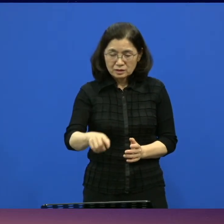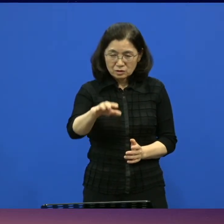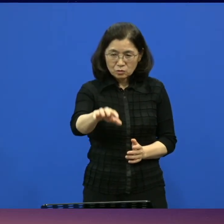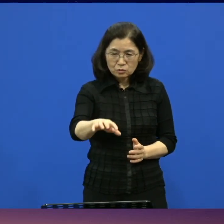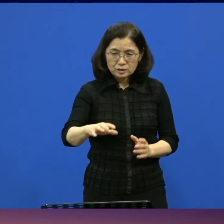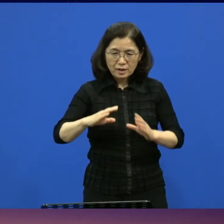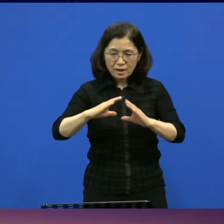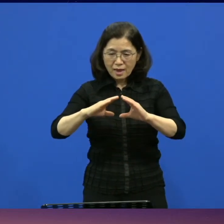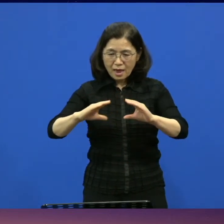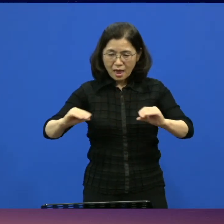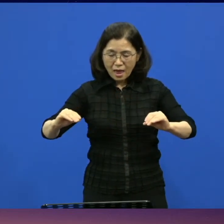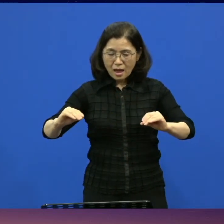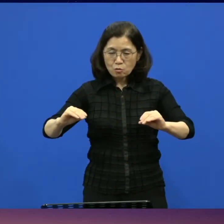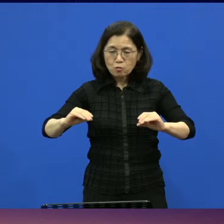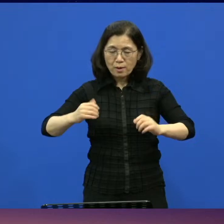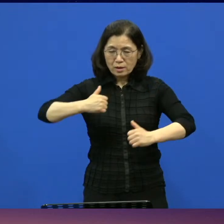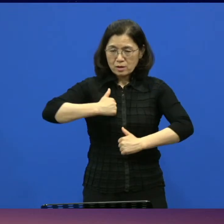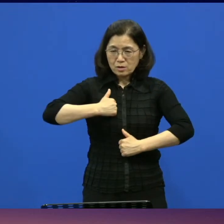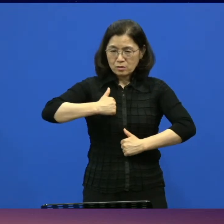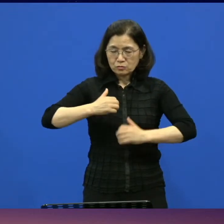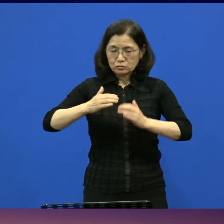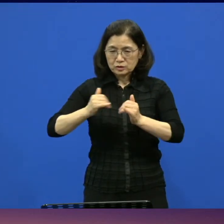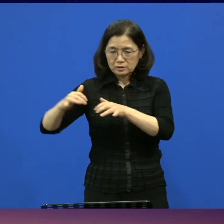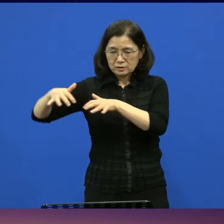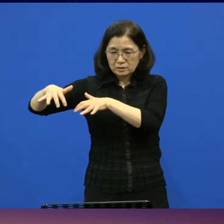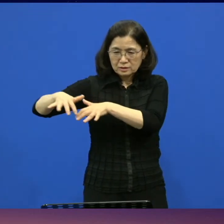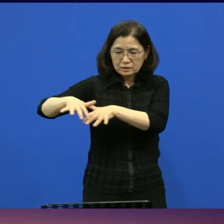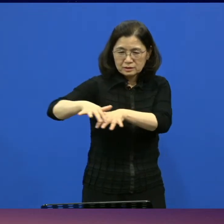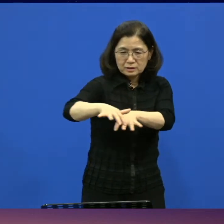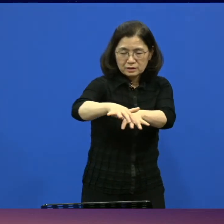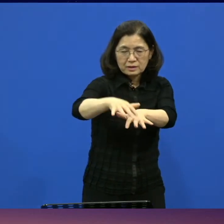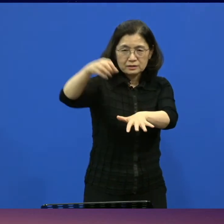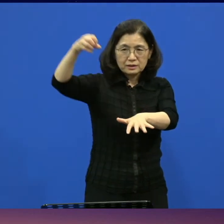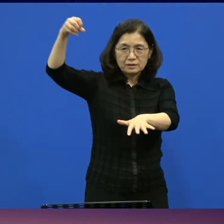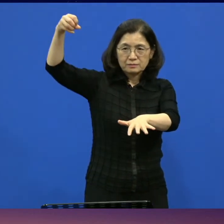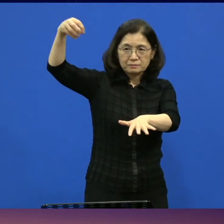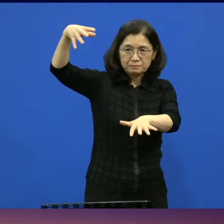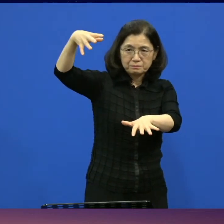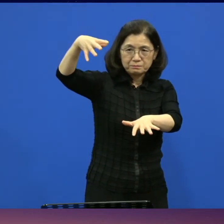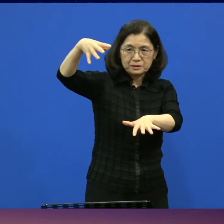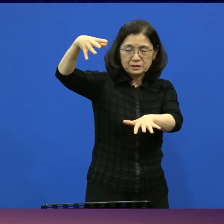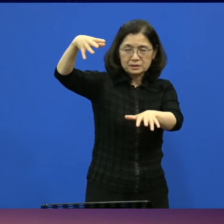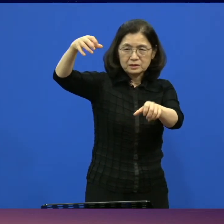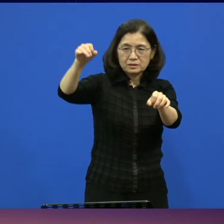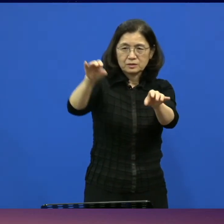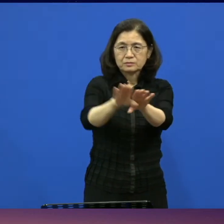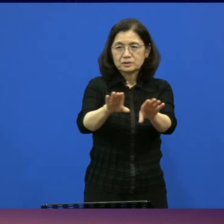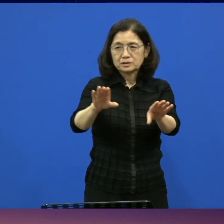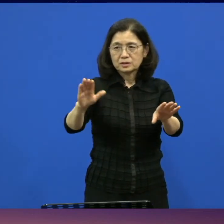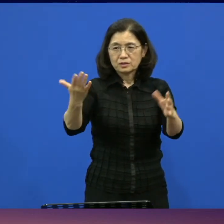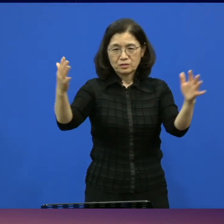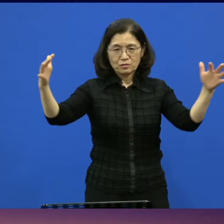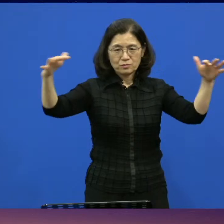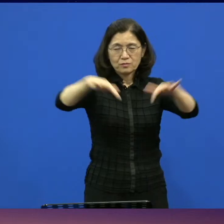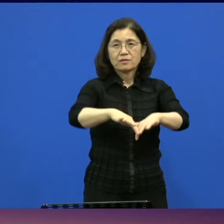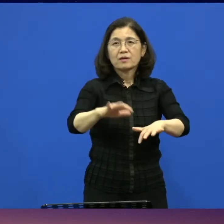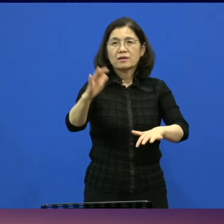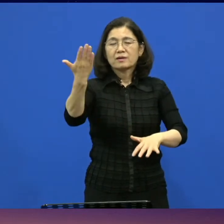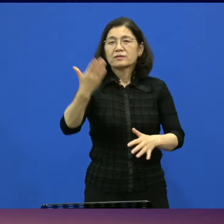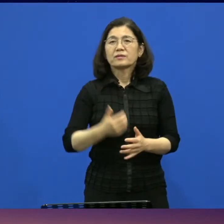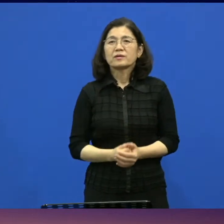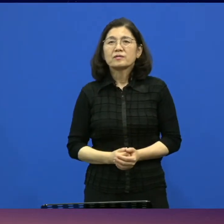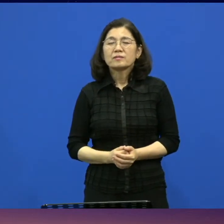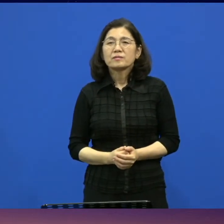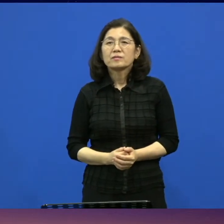모세의 형 아론이 금송아지로 우상을 만들었어. 그러나 시내산에서 하나님의 영광을 목도한 모세의 눈에는 황금